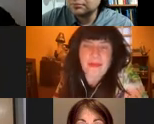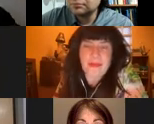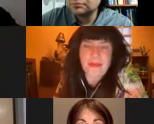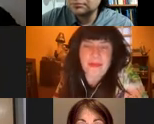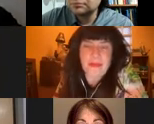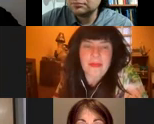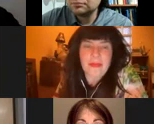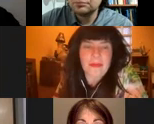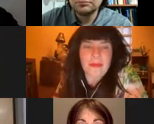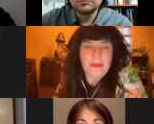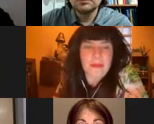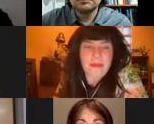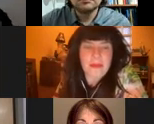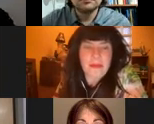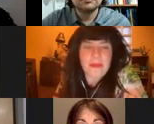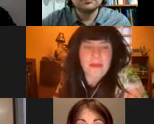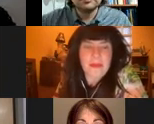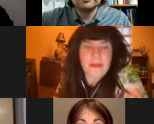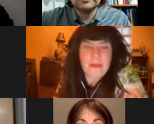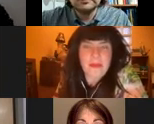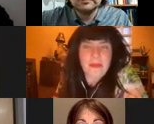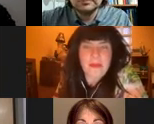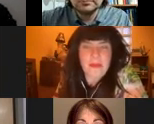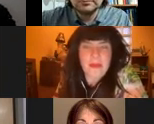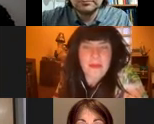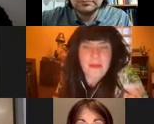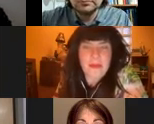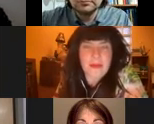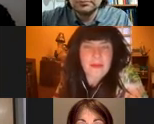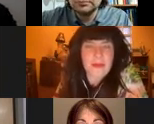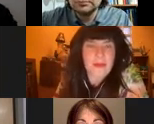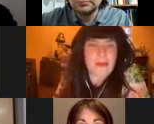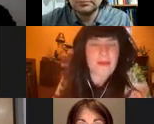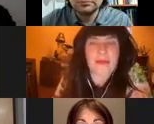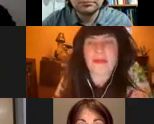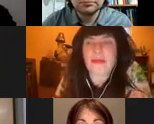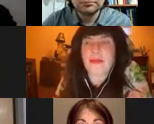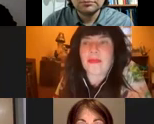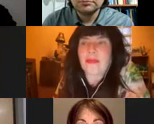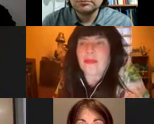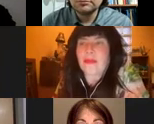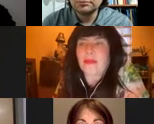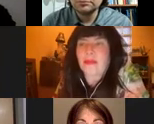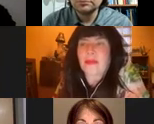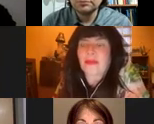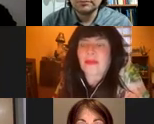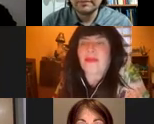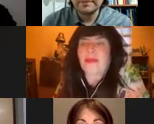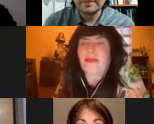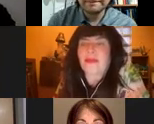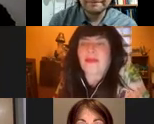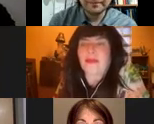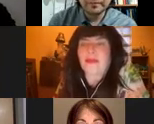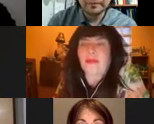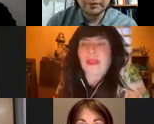hemos tenido, a Dominique Mangui, que es parte del ASFAL también en algunas situaciones que hemos estado anteriores, ¿no?